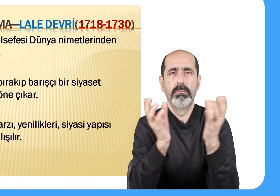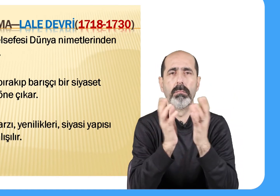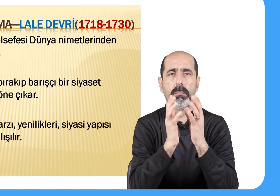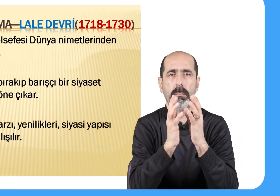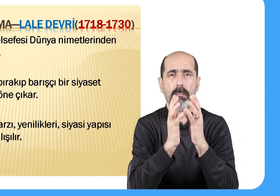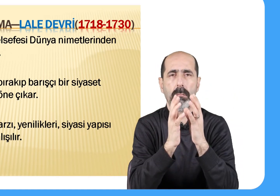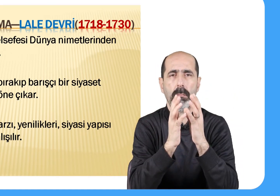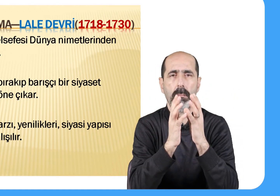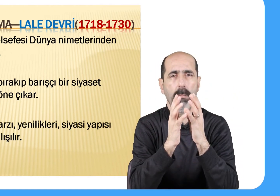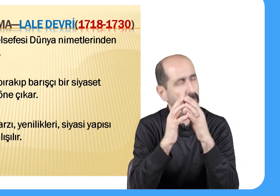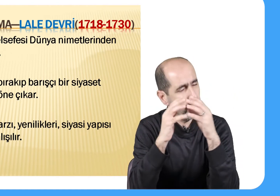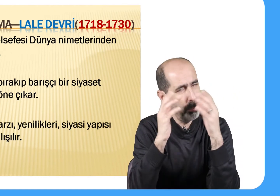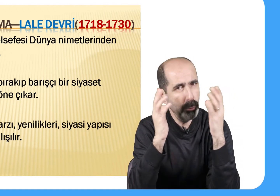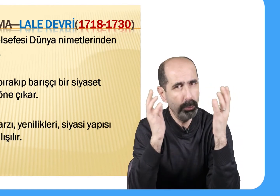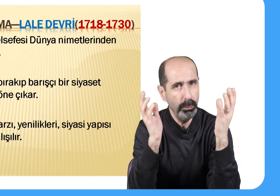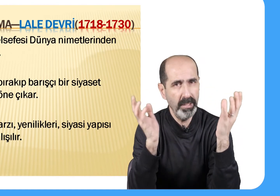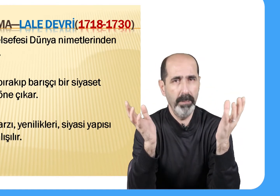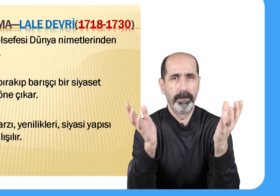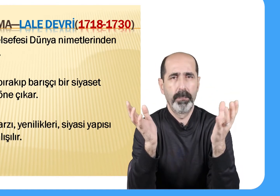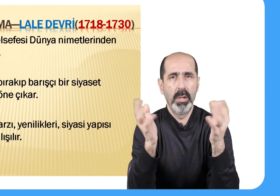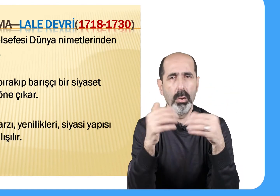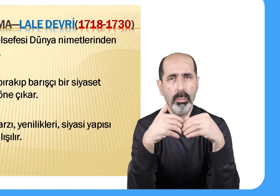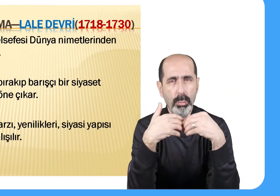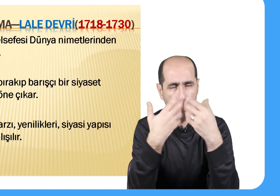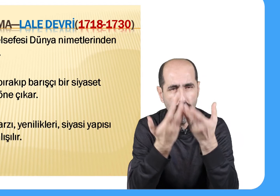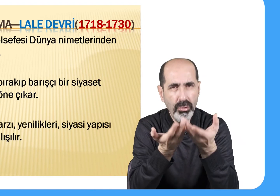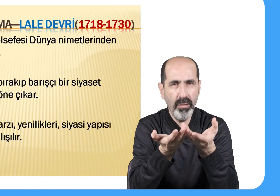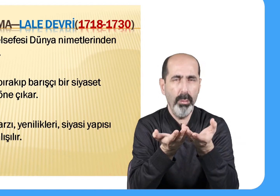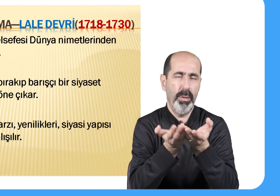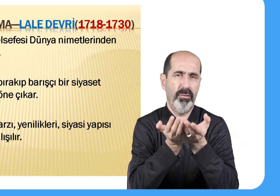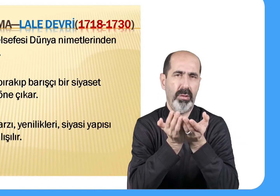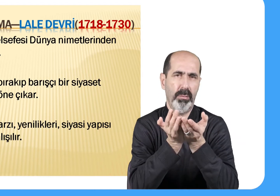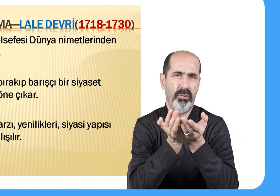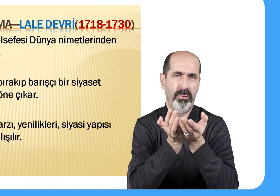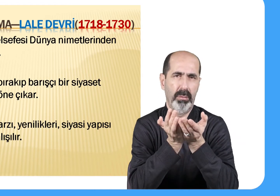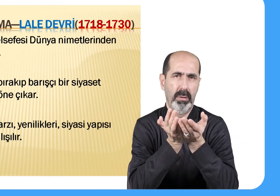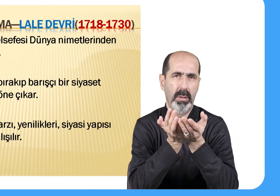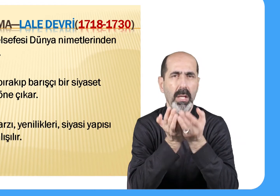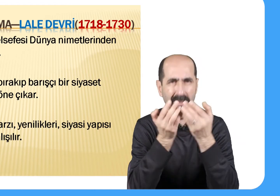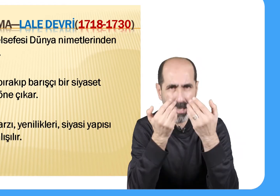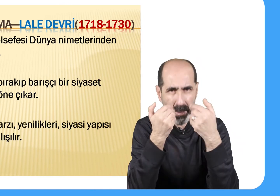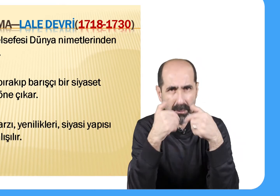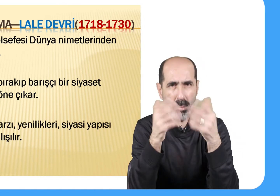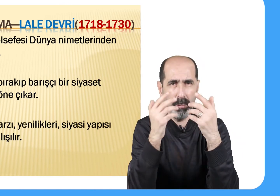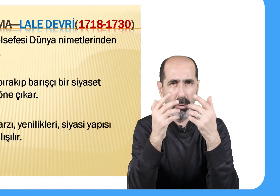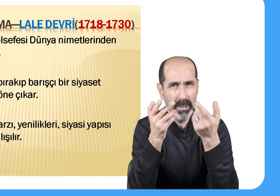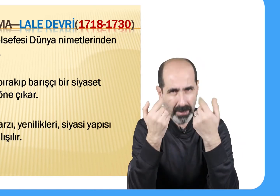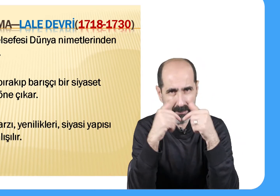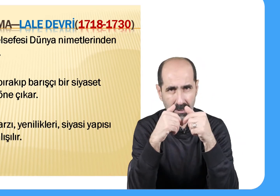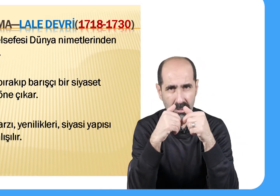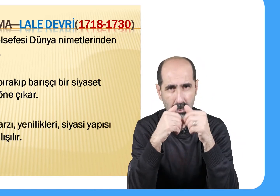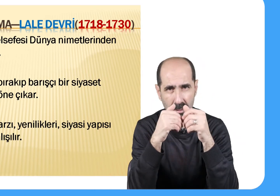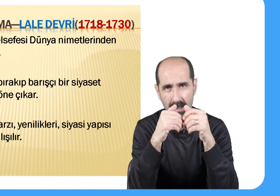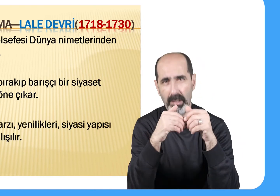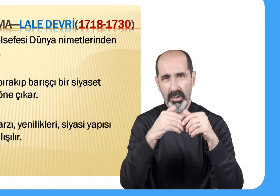Yaşayalım O biraz da günümüz gün edelim düşüncesi öne çıkmış da temel nokta bu